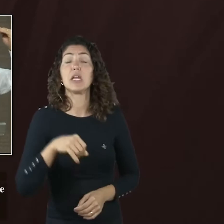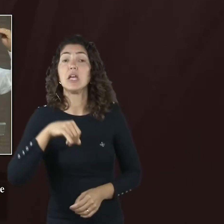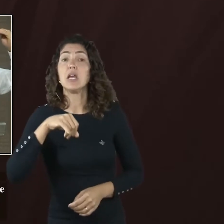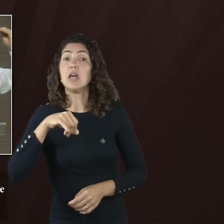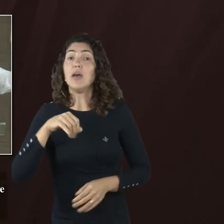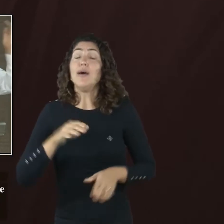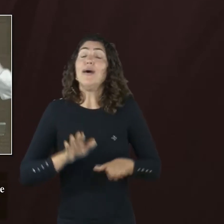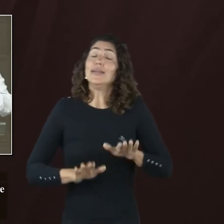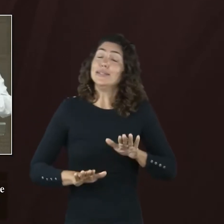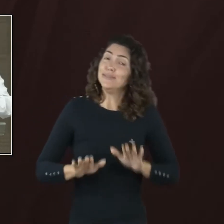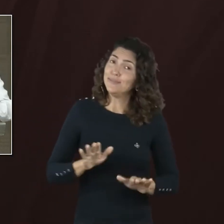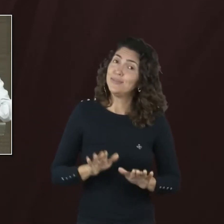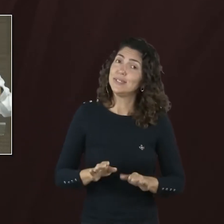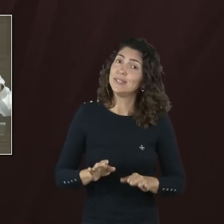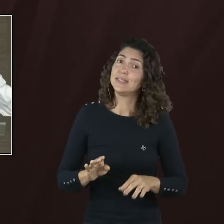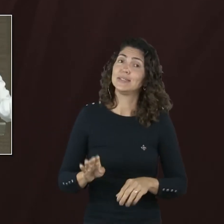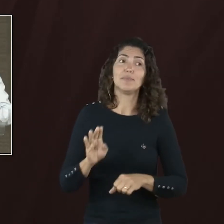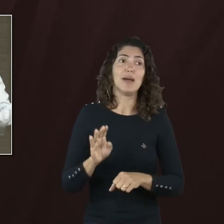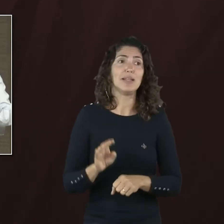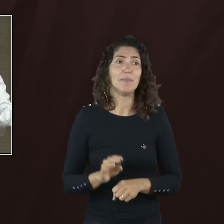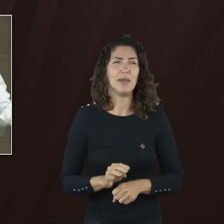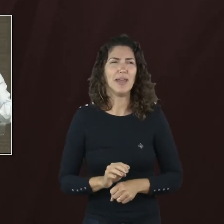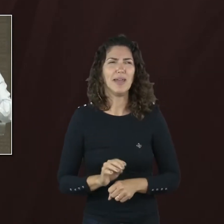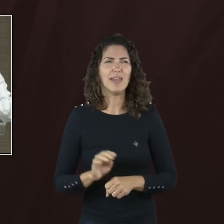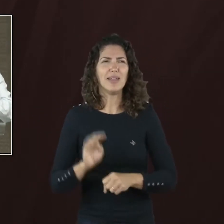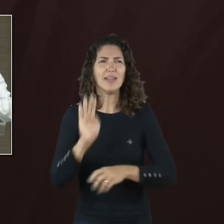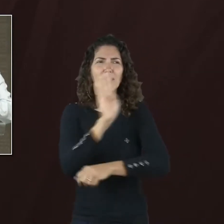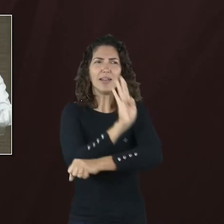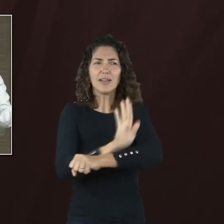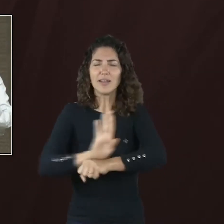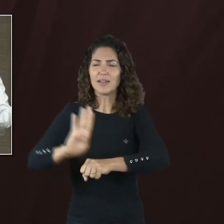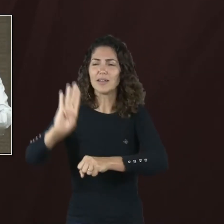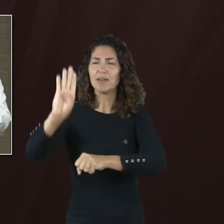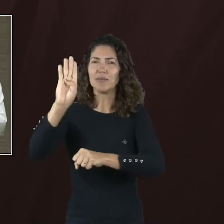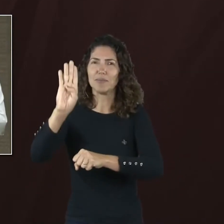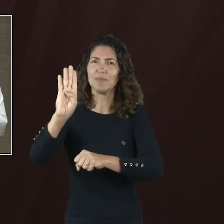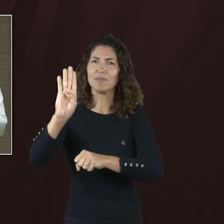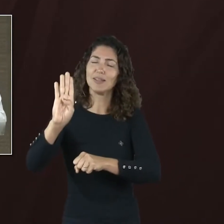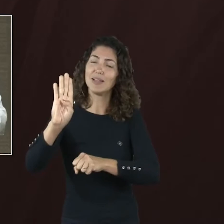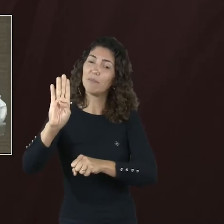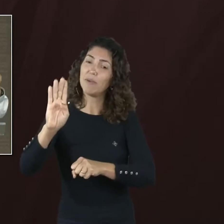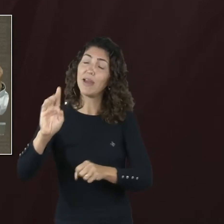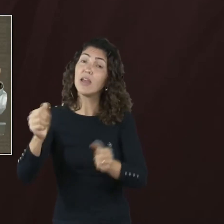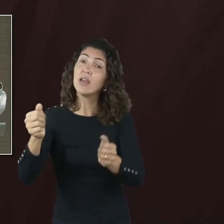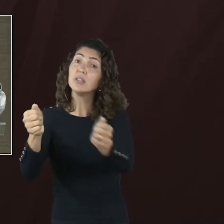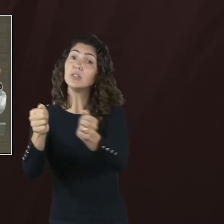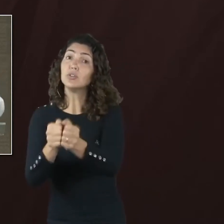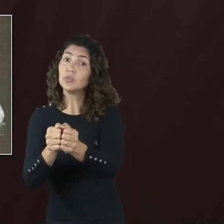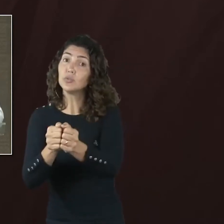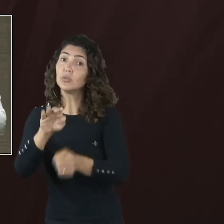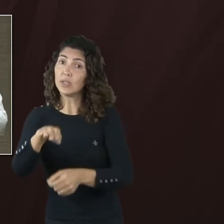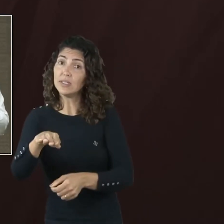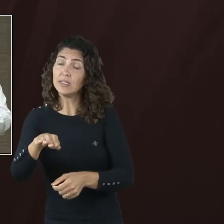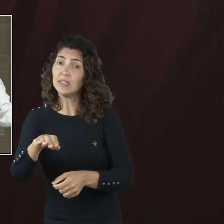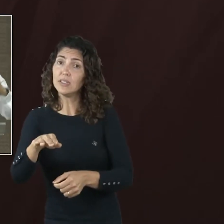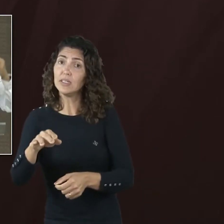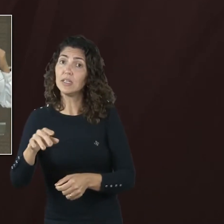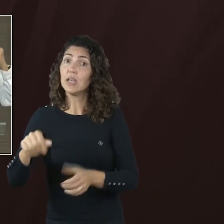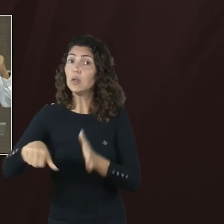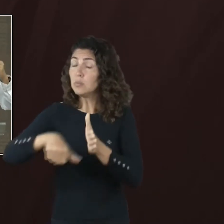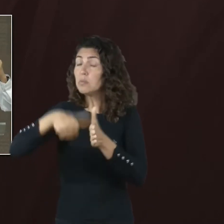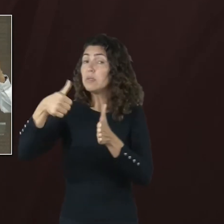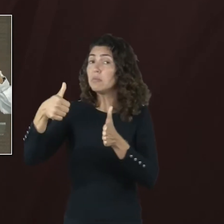lista, dentre os 5, e Saulo estava ao pé da lista, e ao serem